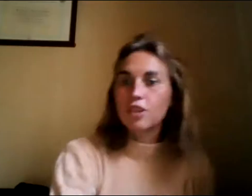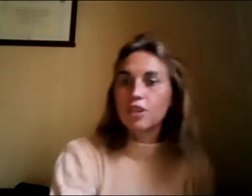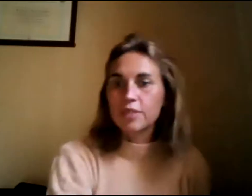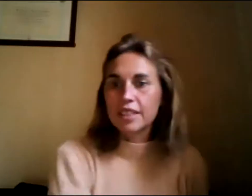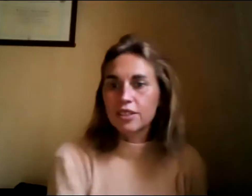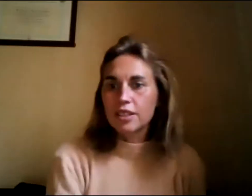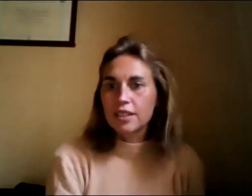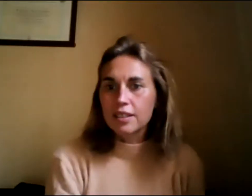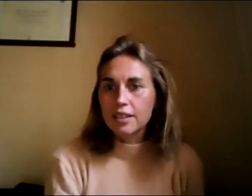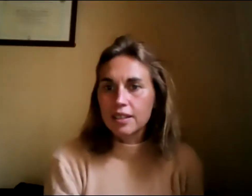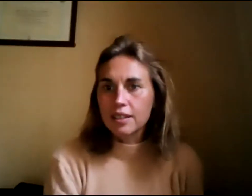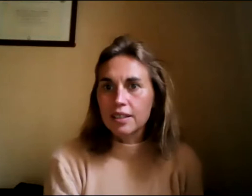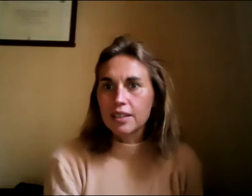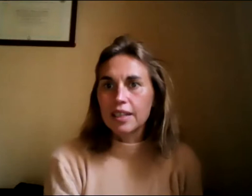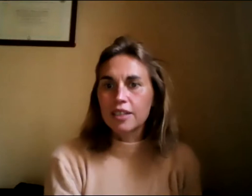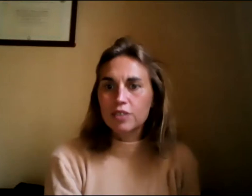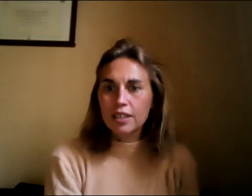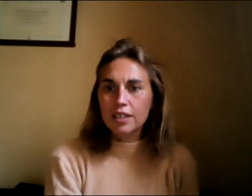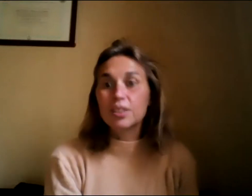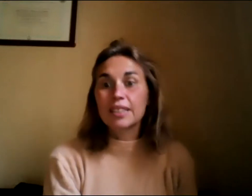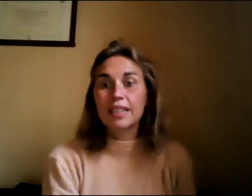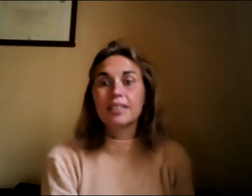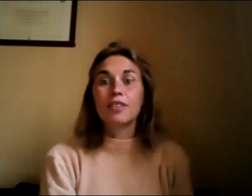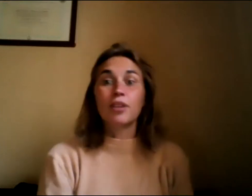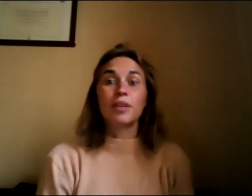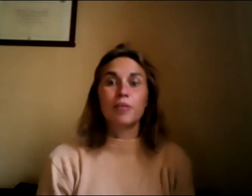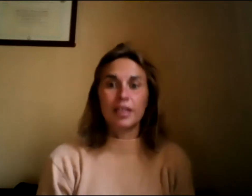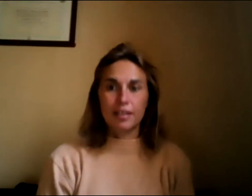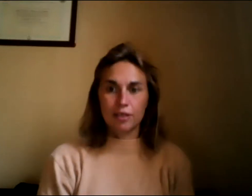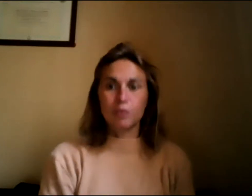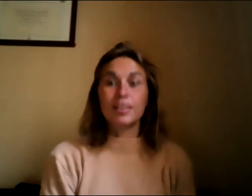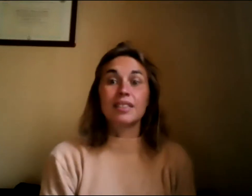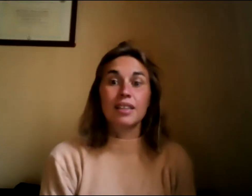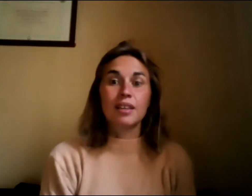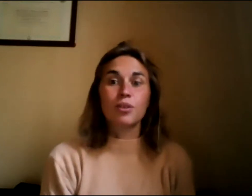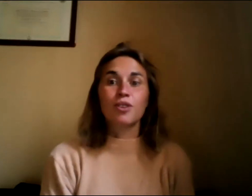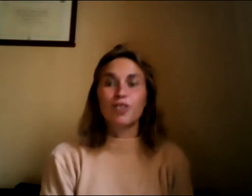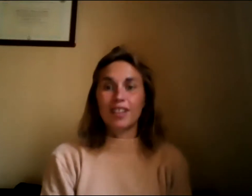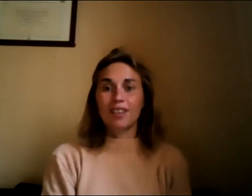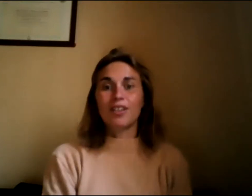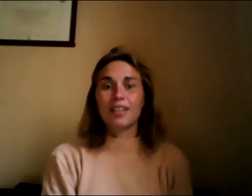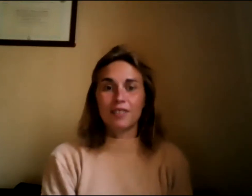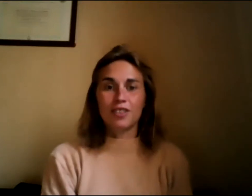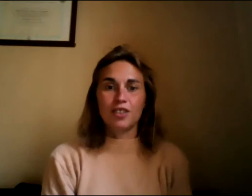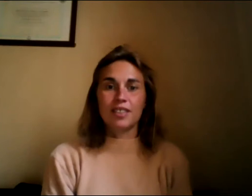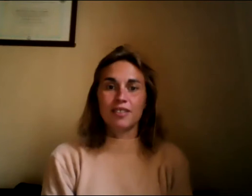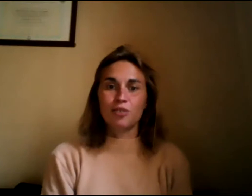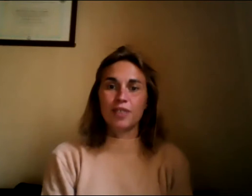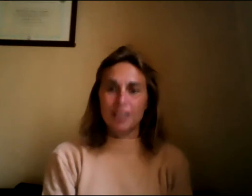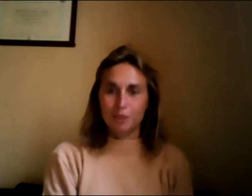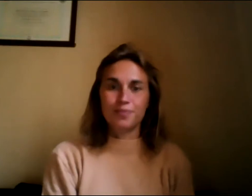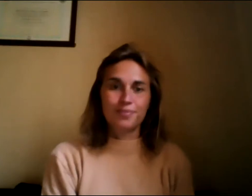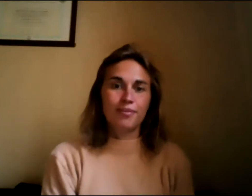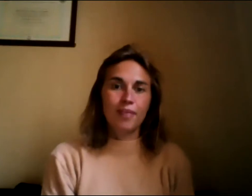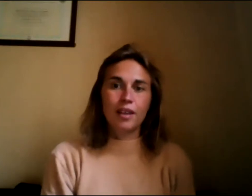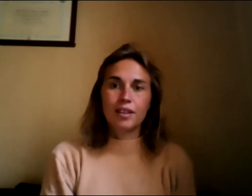Os leo el comentario de Ana Rosa, que muchas gracias y que enhorabuena por el trabajo, y que está de acuerdo con las reflexiones que habéis